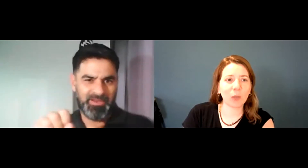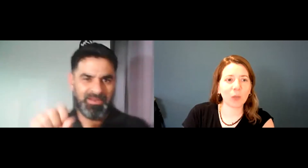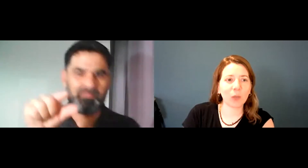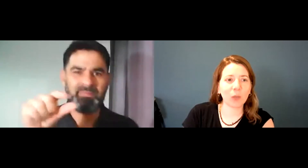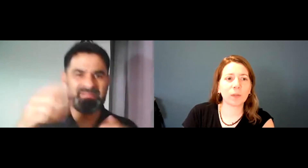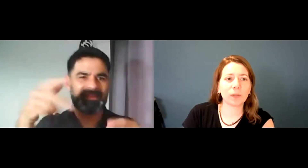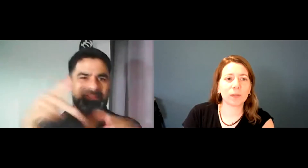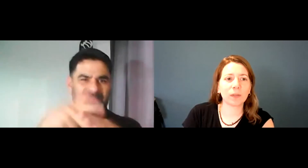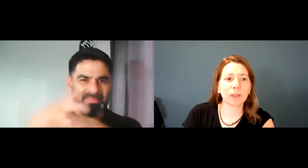Oh,